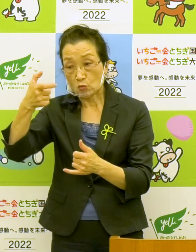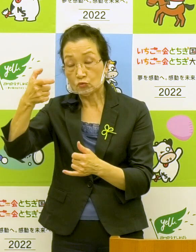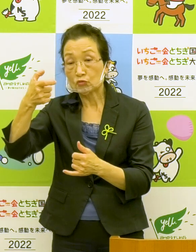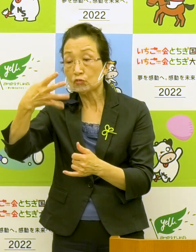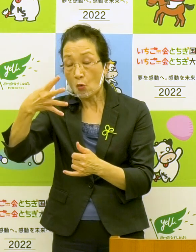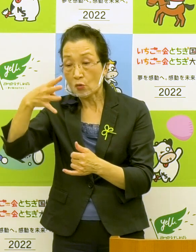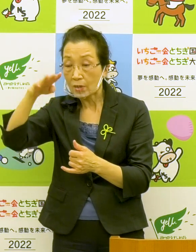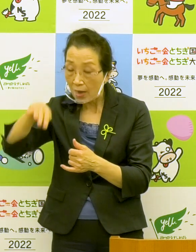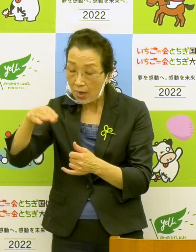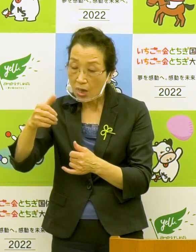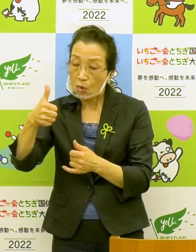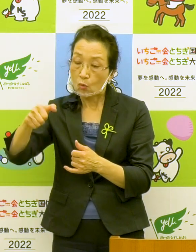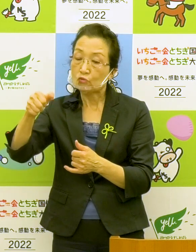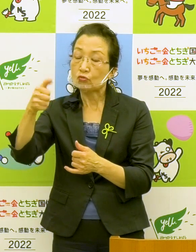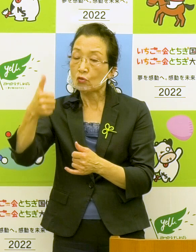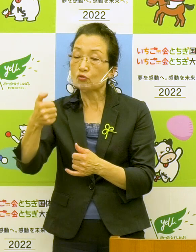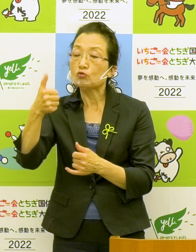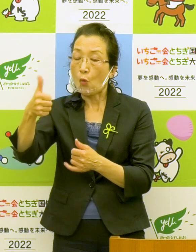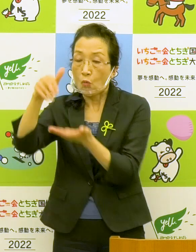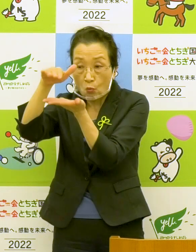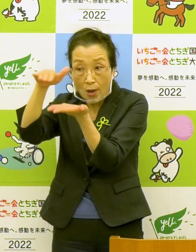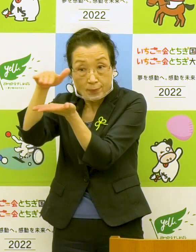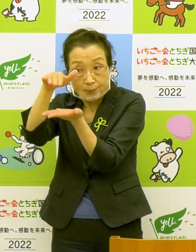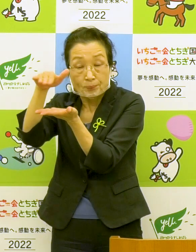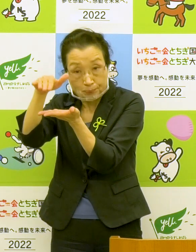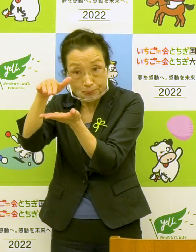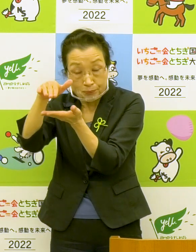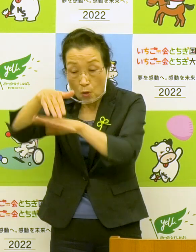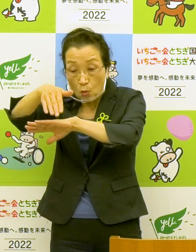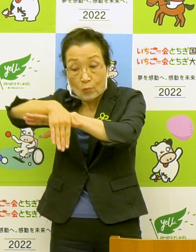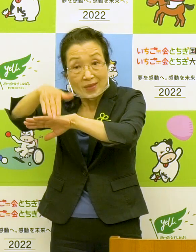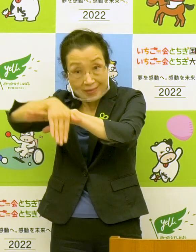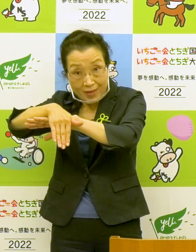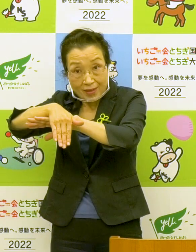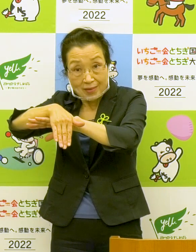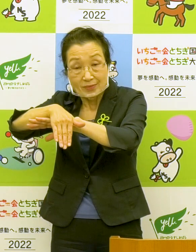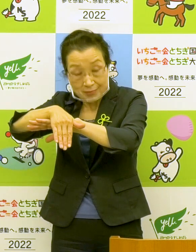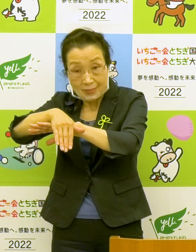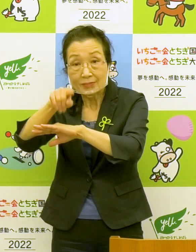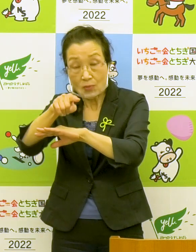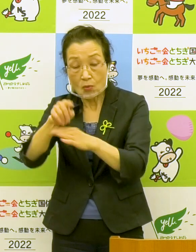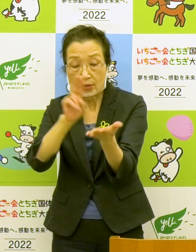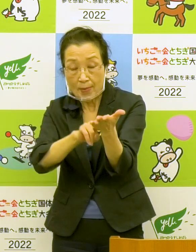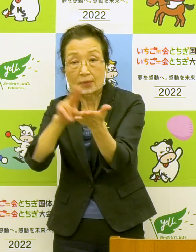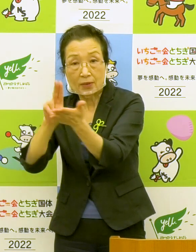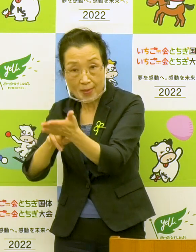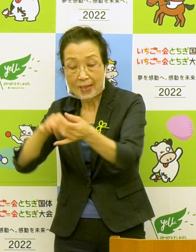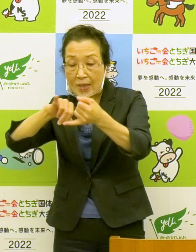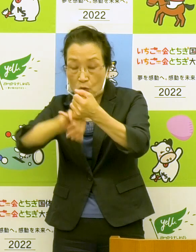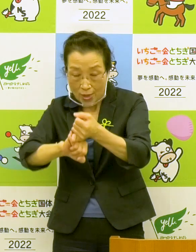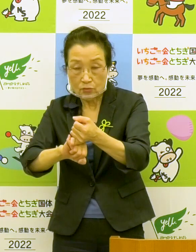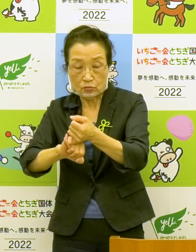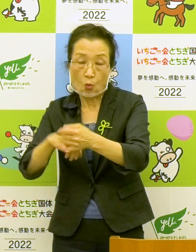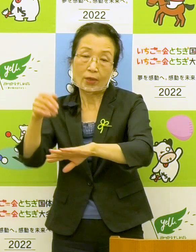64歳から55歳のまでの方というように、受付対象を区切って予約の受付をしていきます。予約